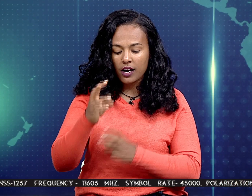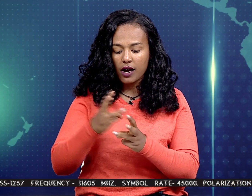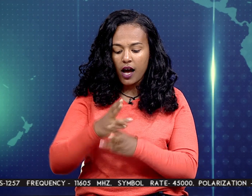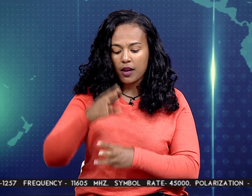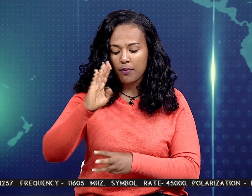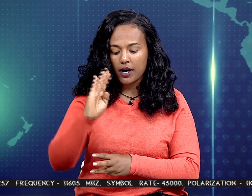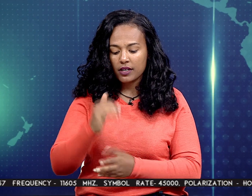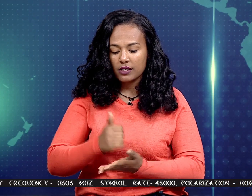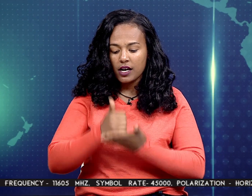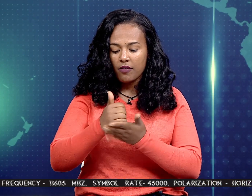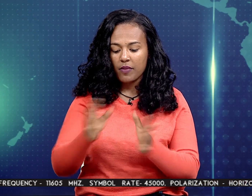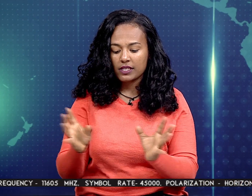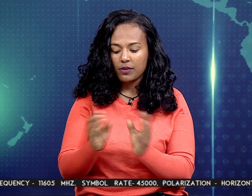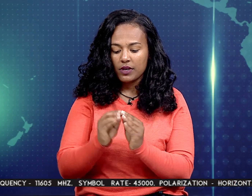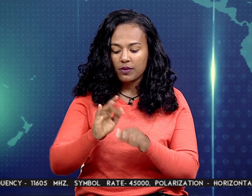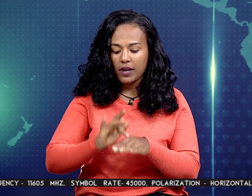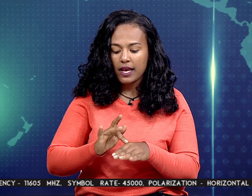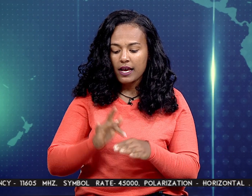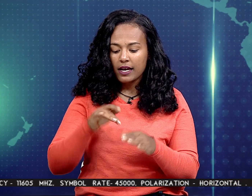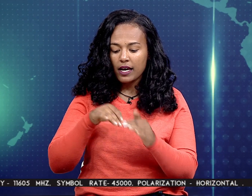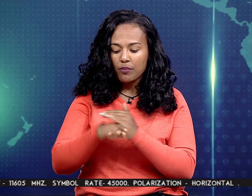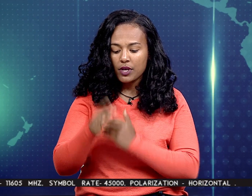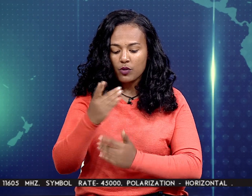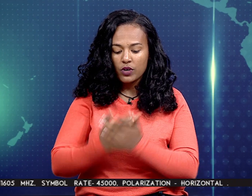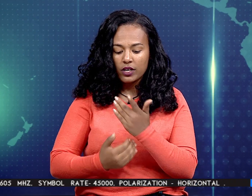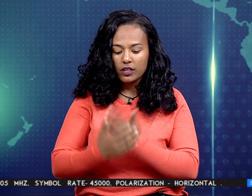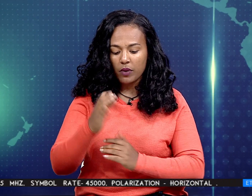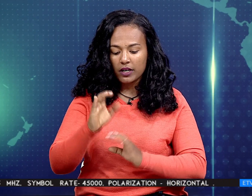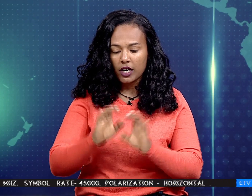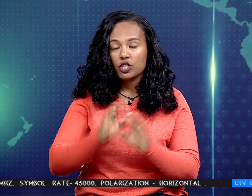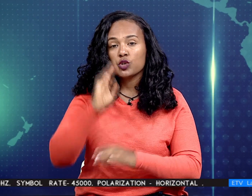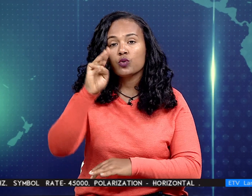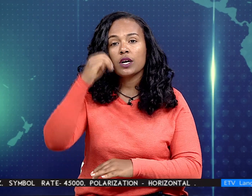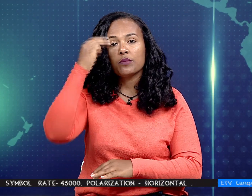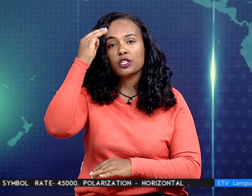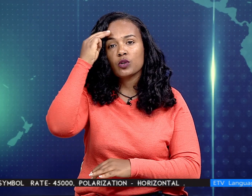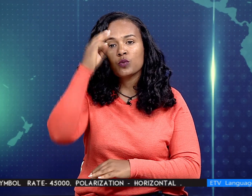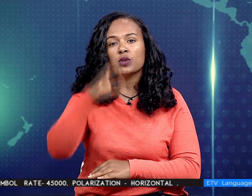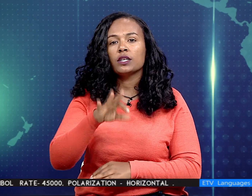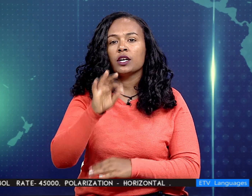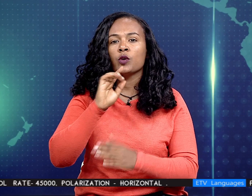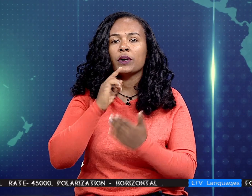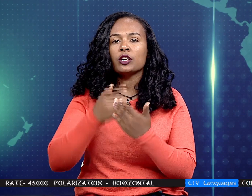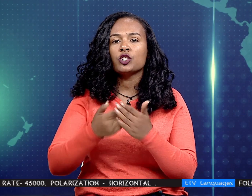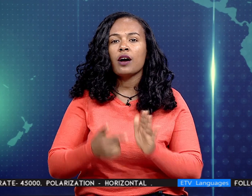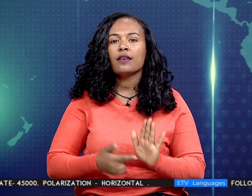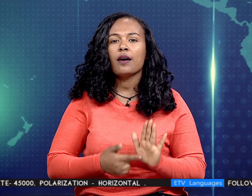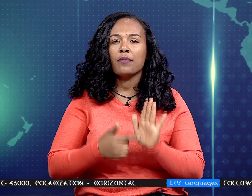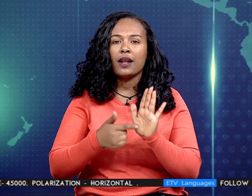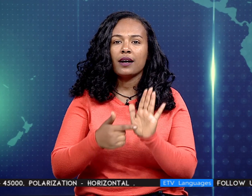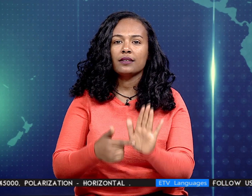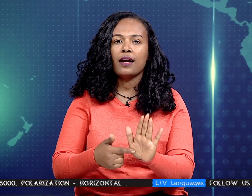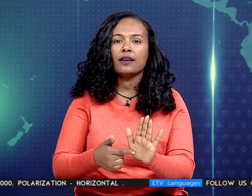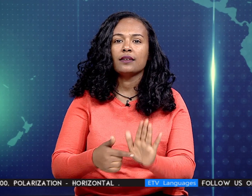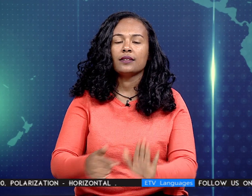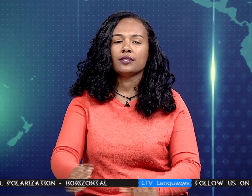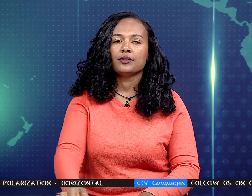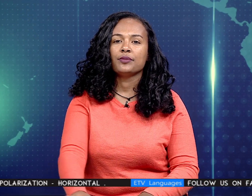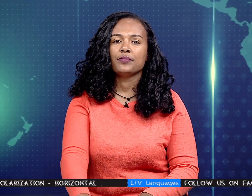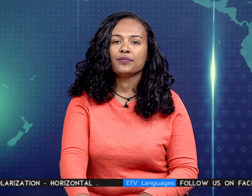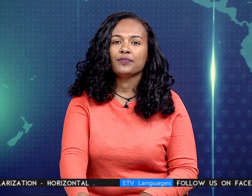ከIMF እና ከዓለም ባንክ ድጋፍ ማሰባሰብ ላይ ገንቢ ውይይት ማድረጋቸውን ከሚኒስትሩ የተገኘው መረጃ